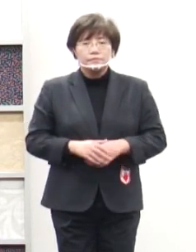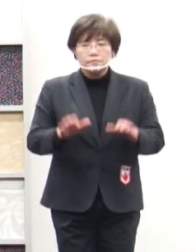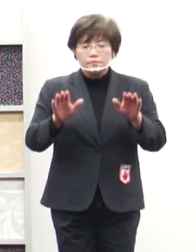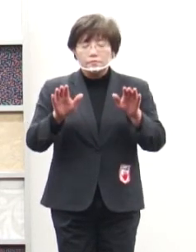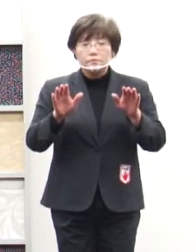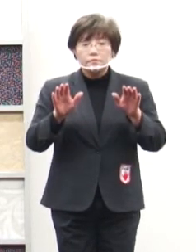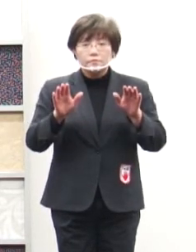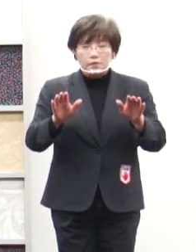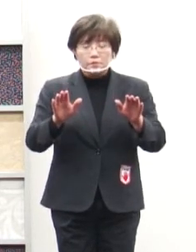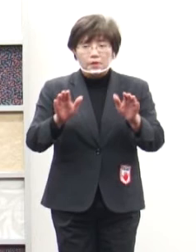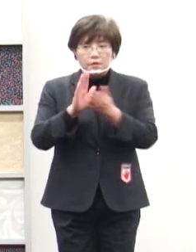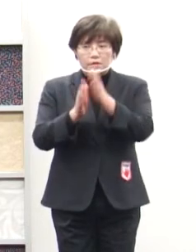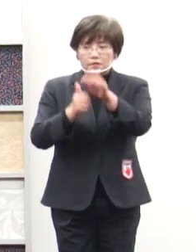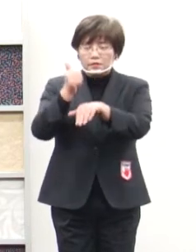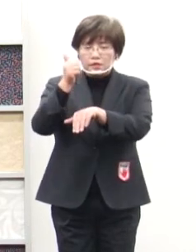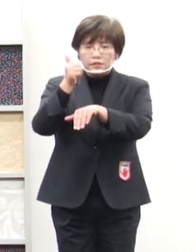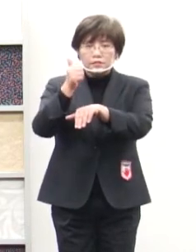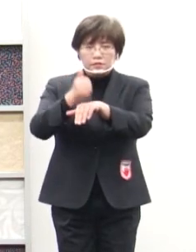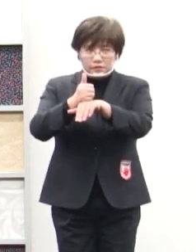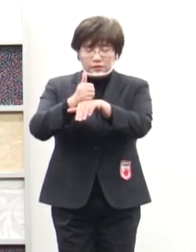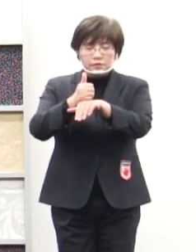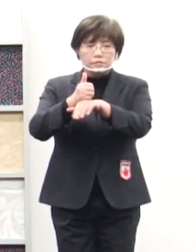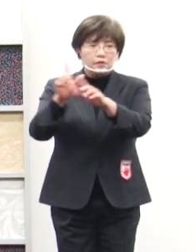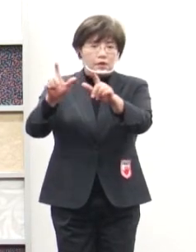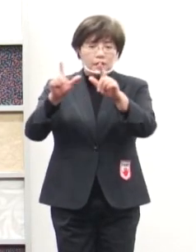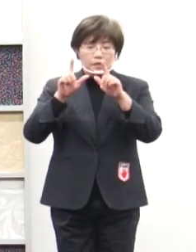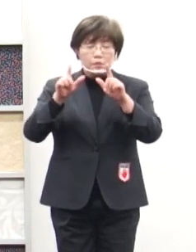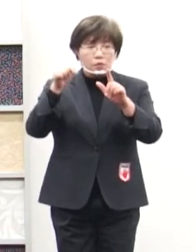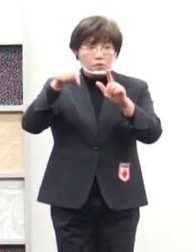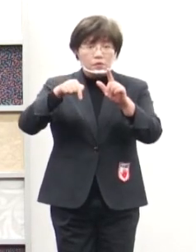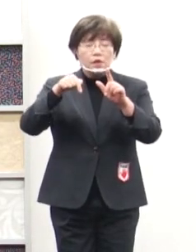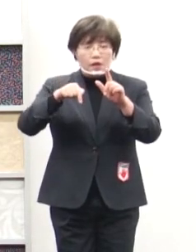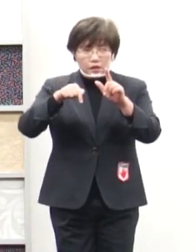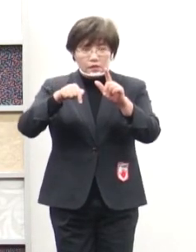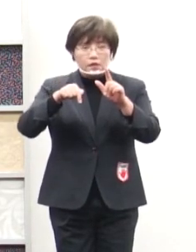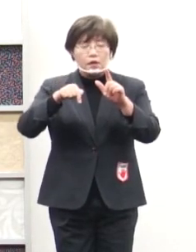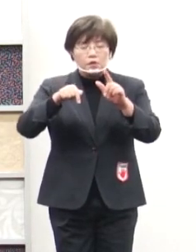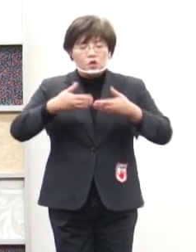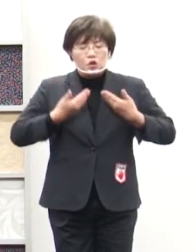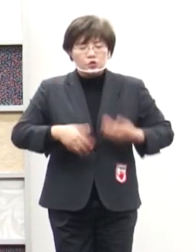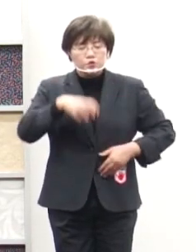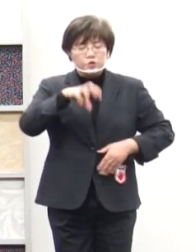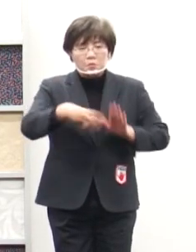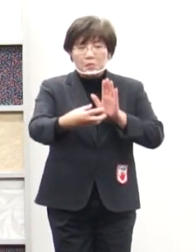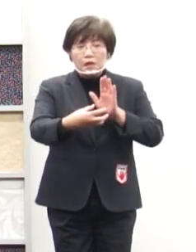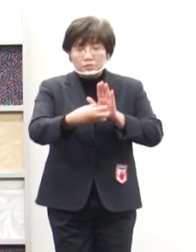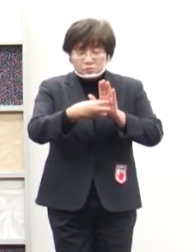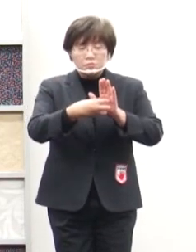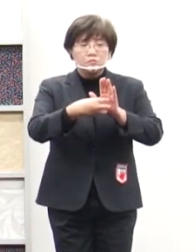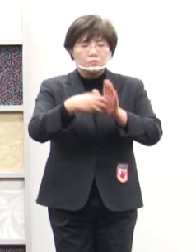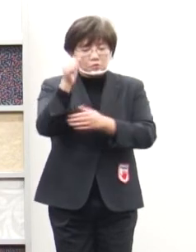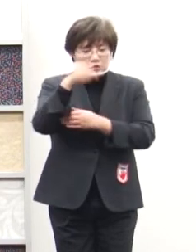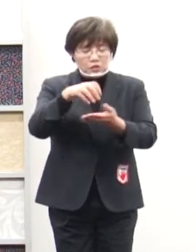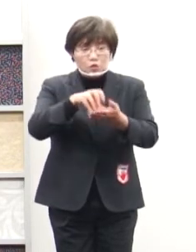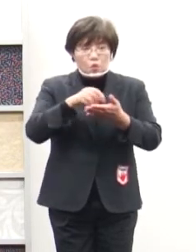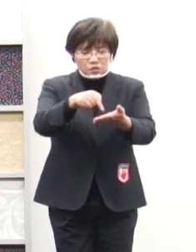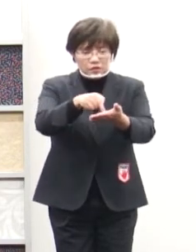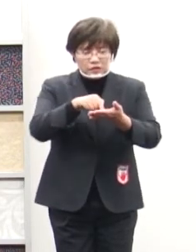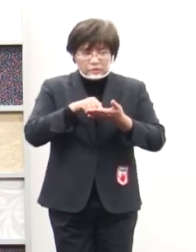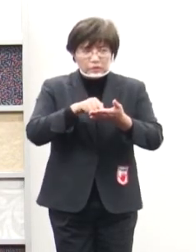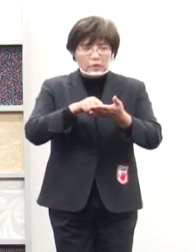今知事の冒頭 の発表の中でグリーンゾーンの申請がたくさんあってですね、その結